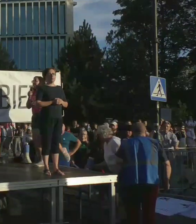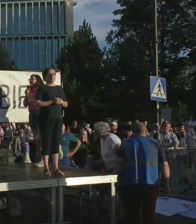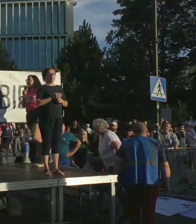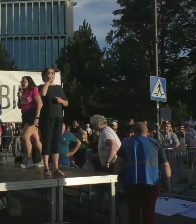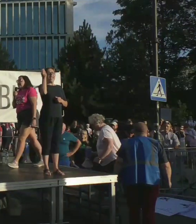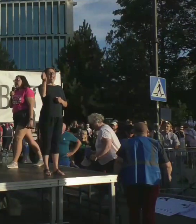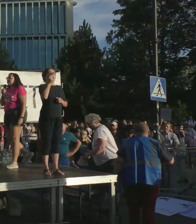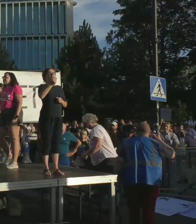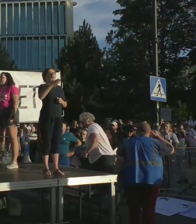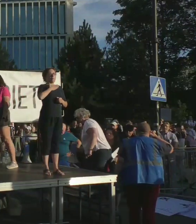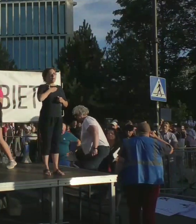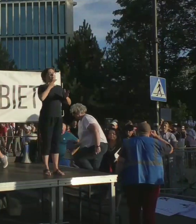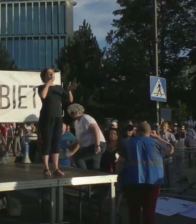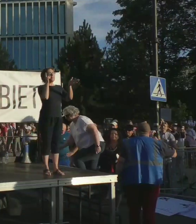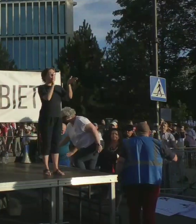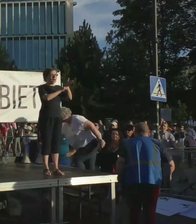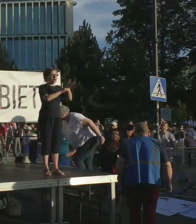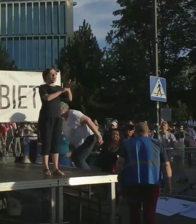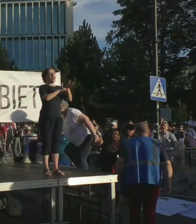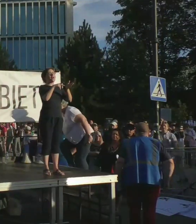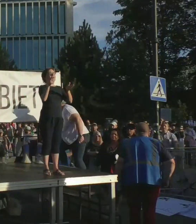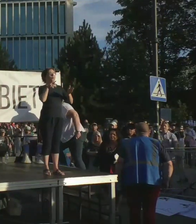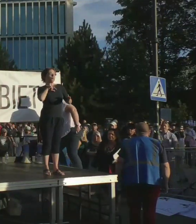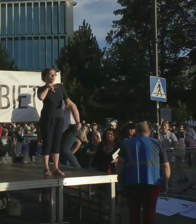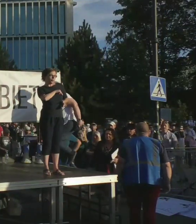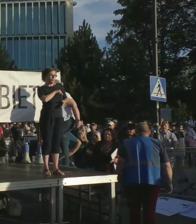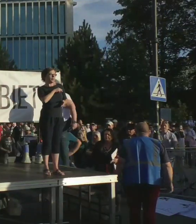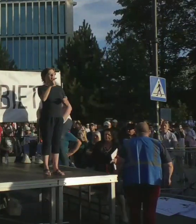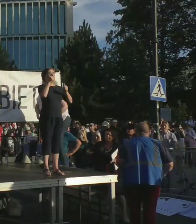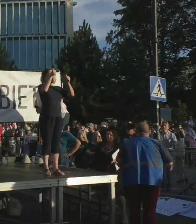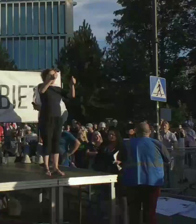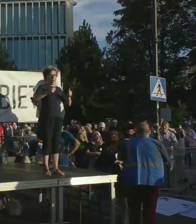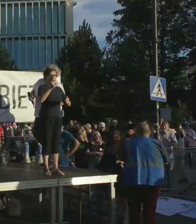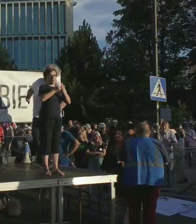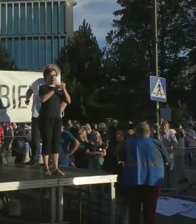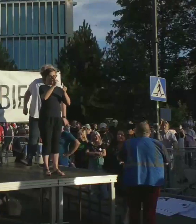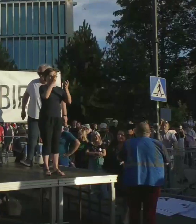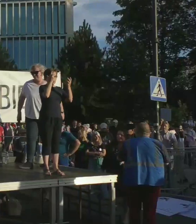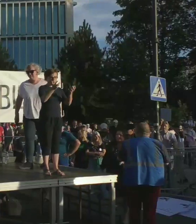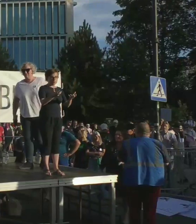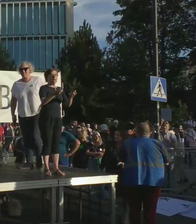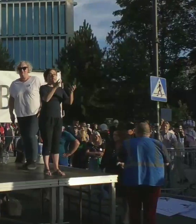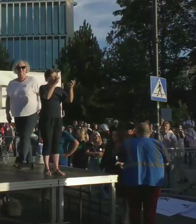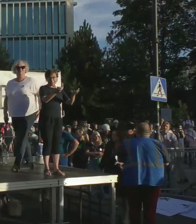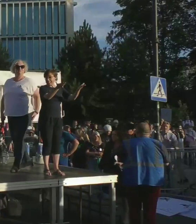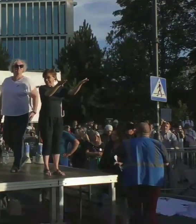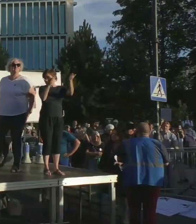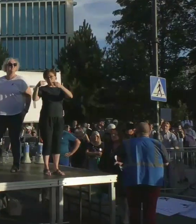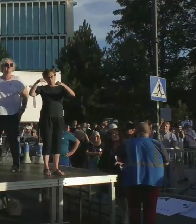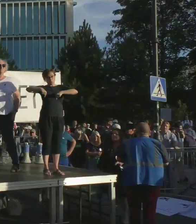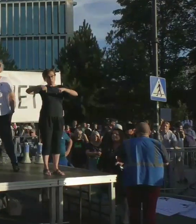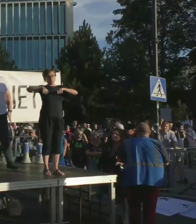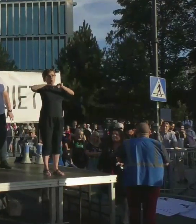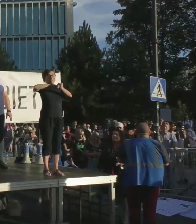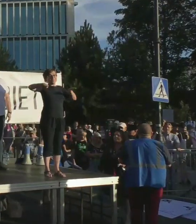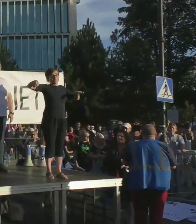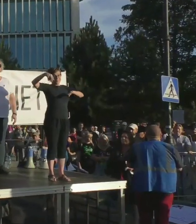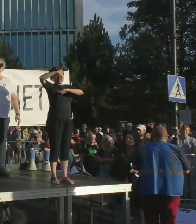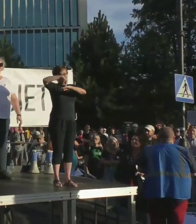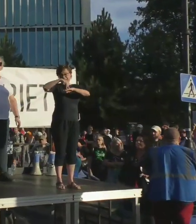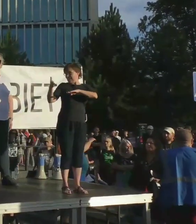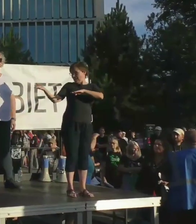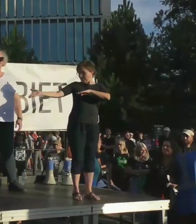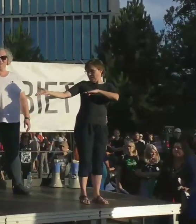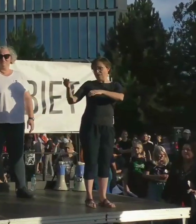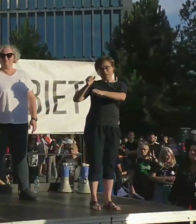Mamy jeszcze wlepki, przypinki i plakaty. Jeżeli ktoś chce, to zapraszamy tutaj do sceny. Można sobie